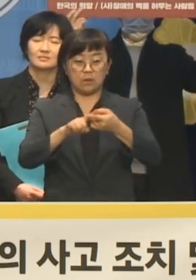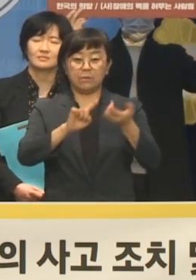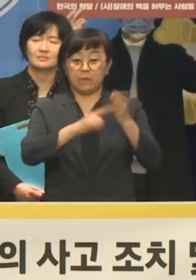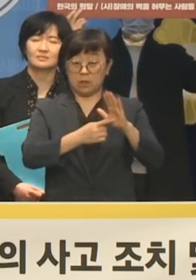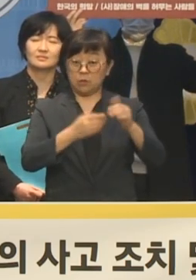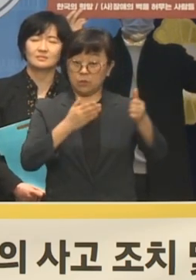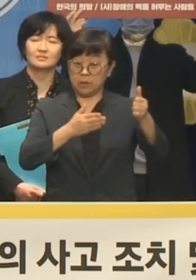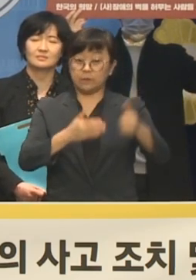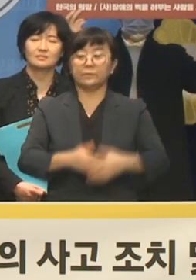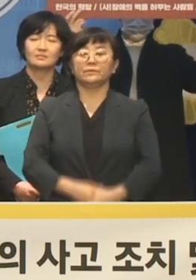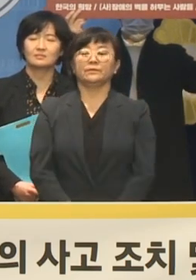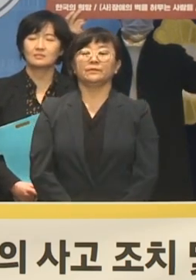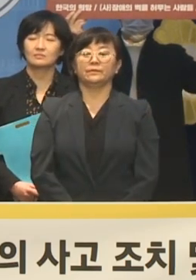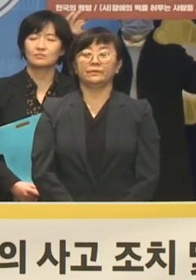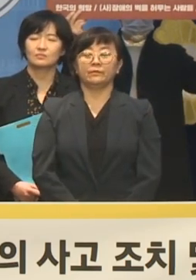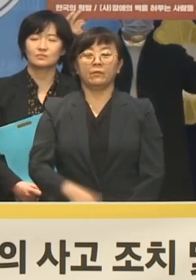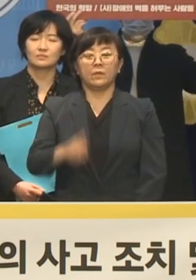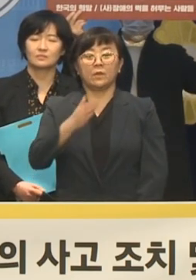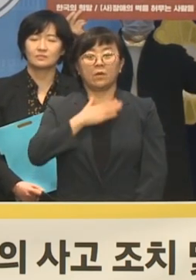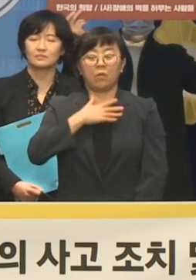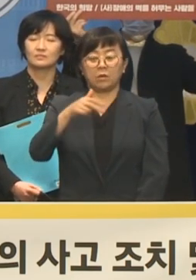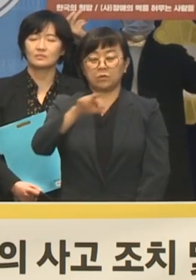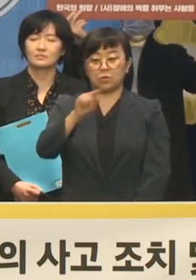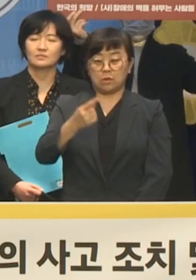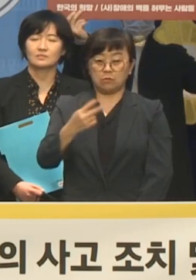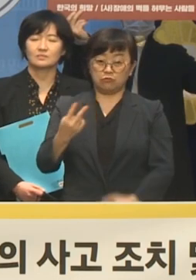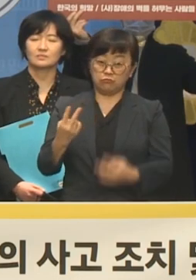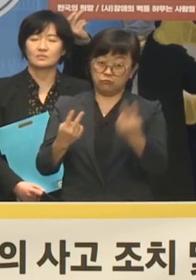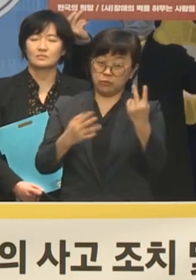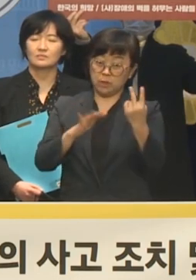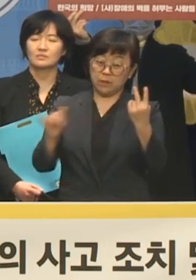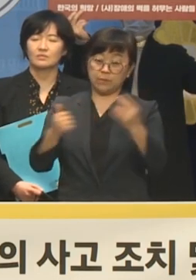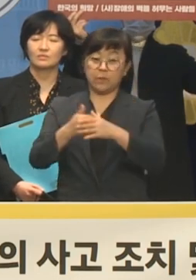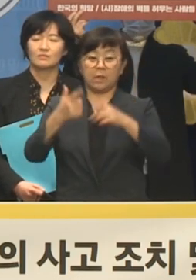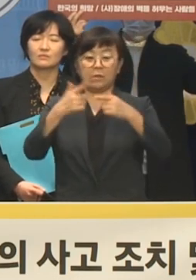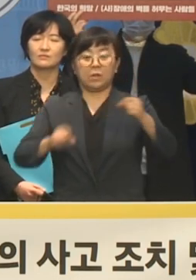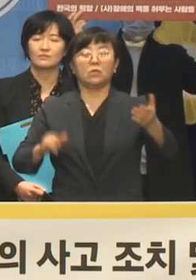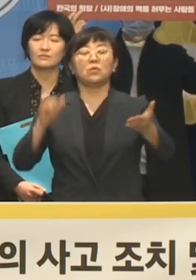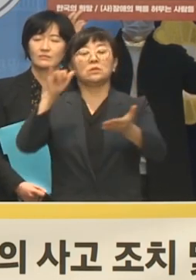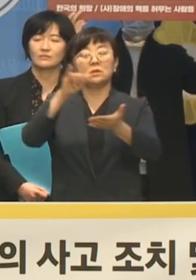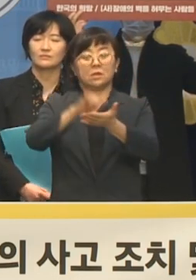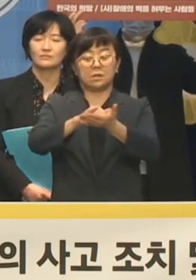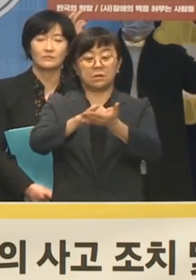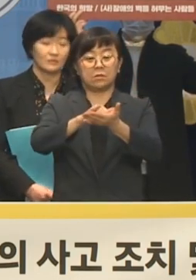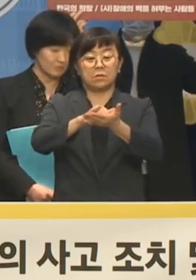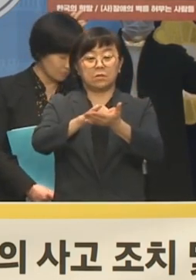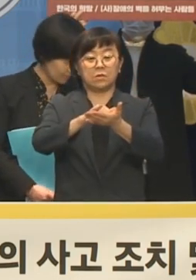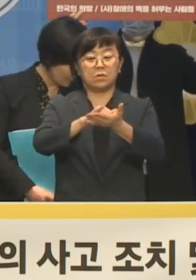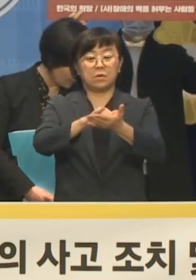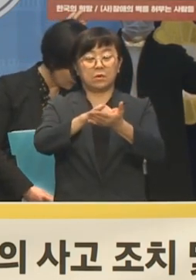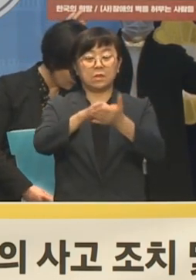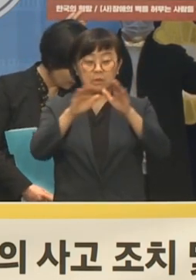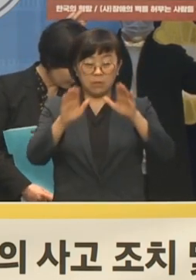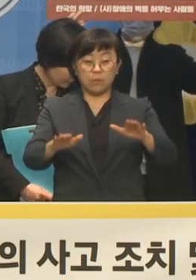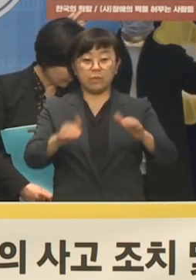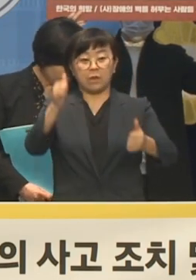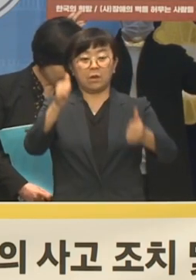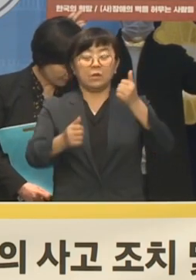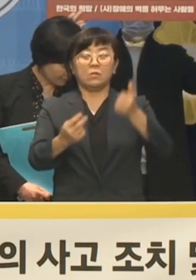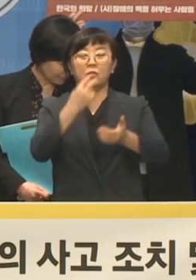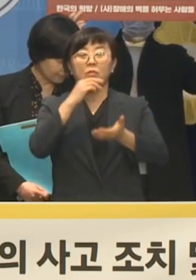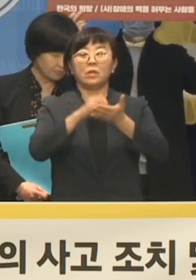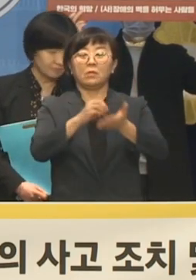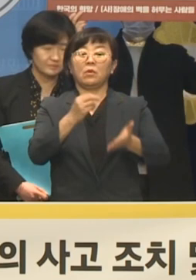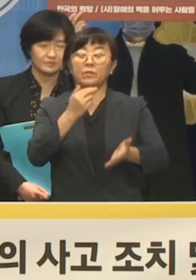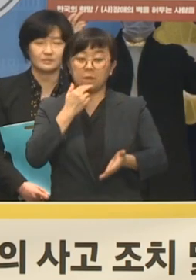주십시오. 저와 조선 파일럿은 일본에 도착해서야 근본 대회는 보험이